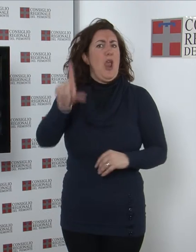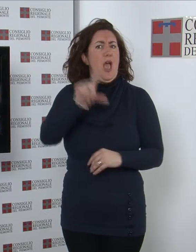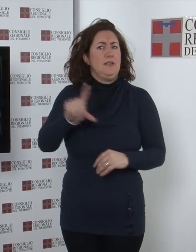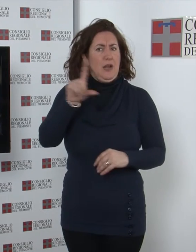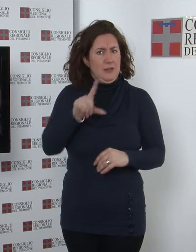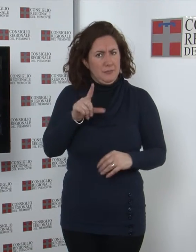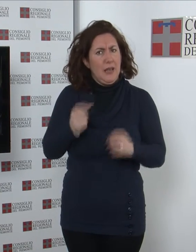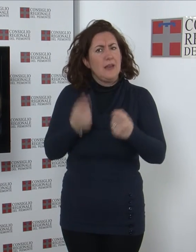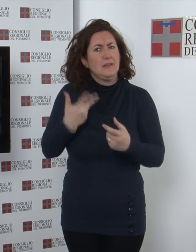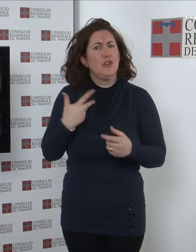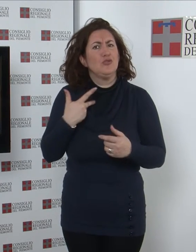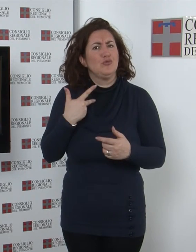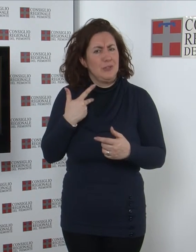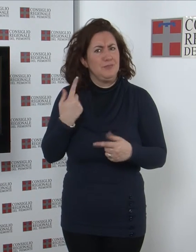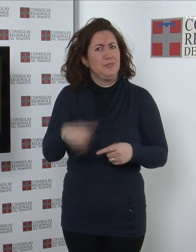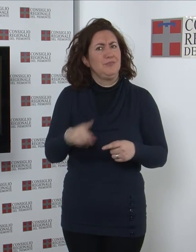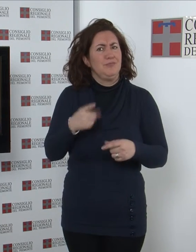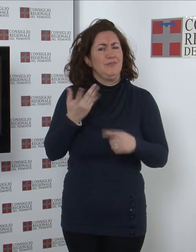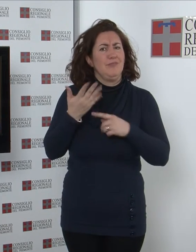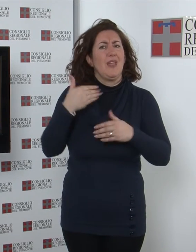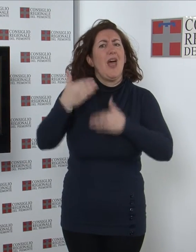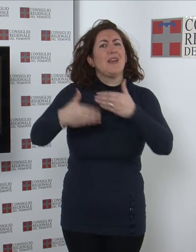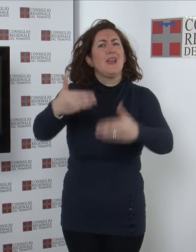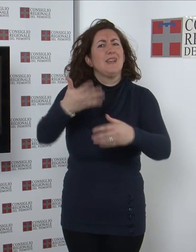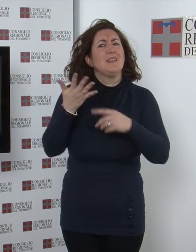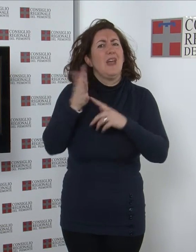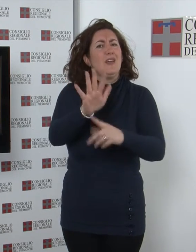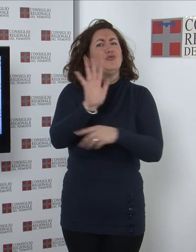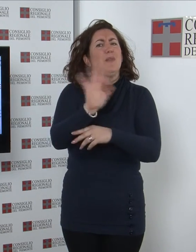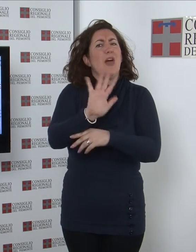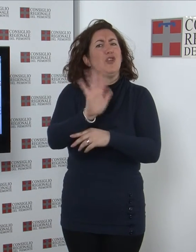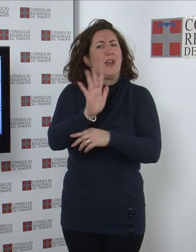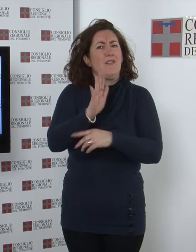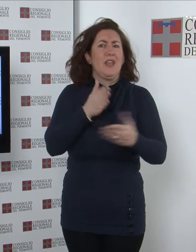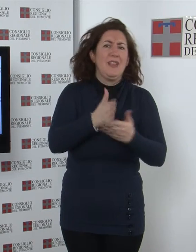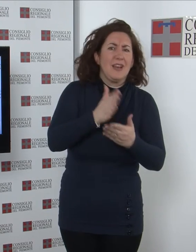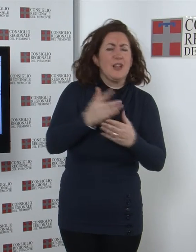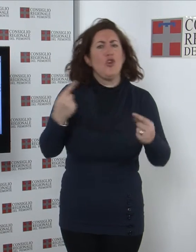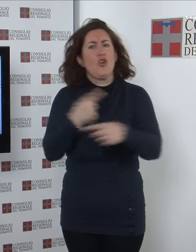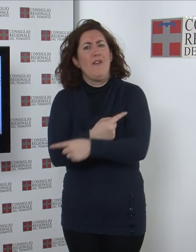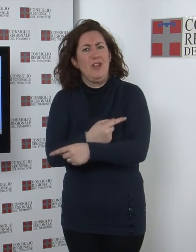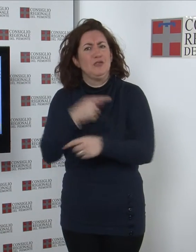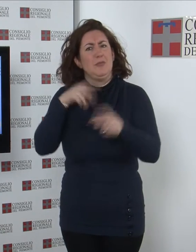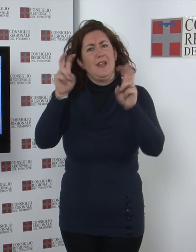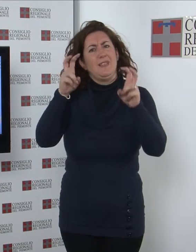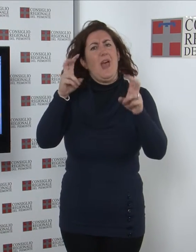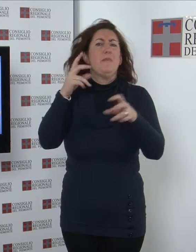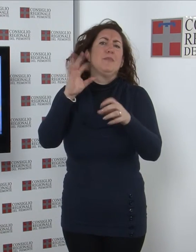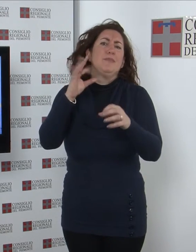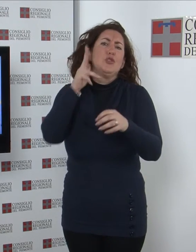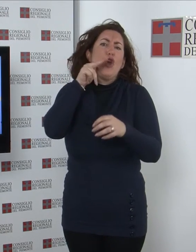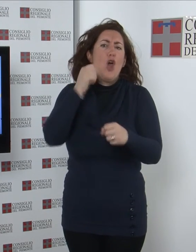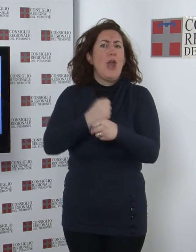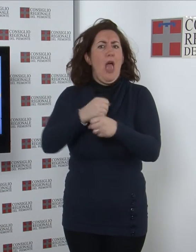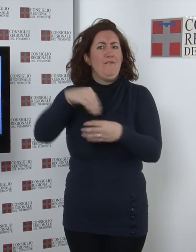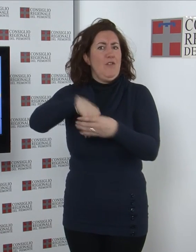cinematografica di diritto di di rovescio sul tema delle donne e lavoro il convegno i giovani e il web per un uso consapevole dei